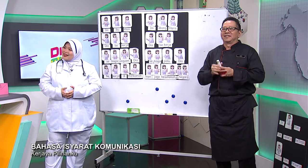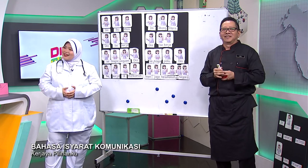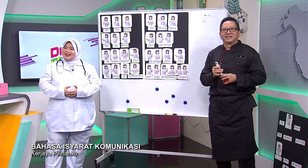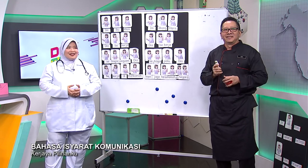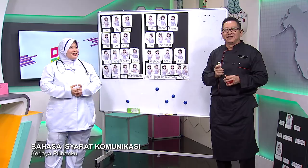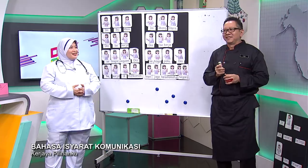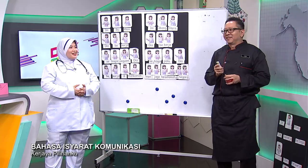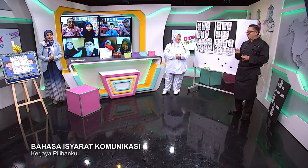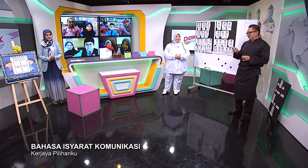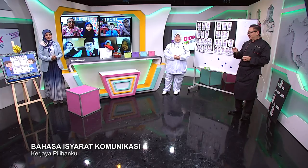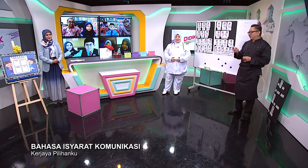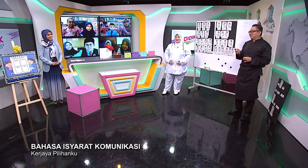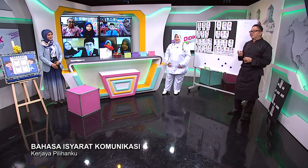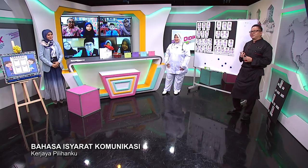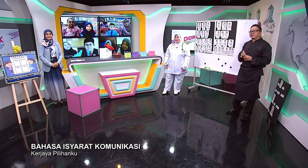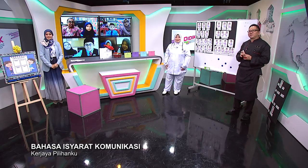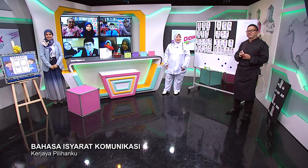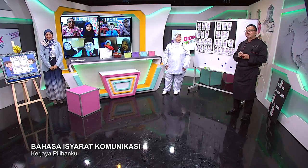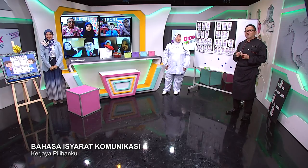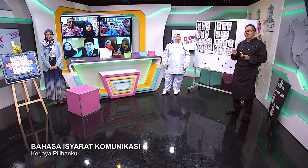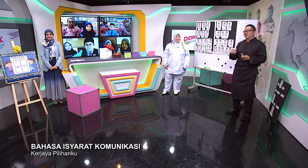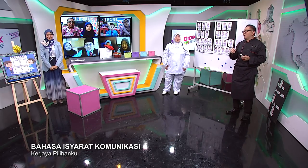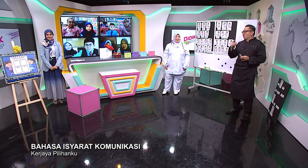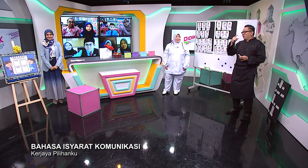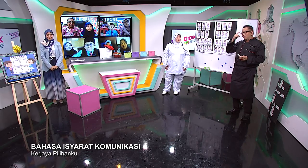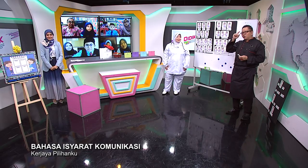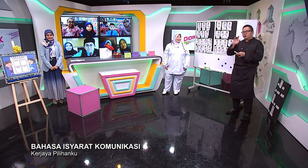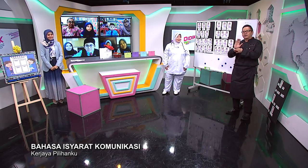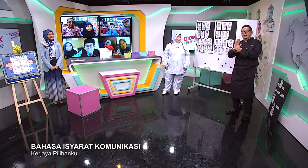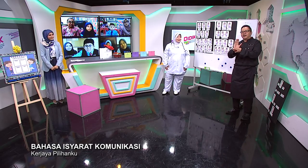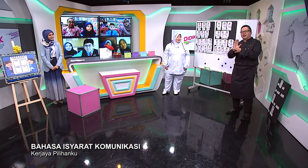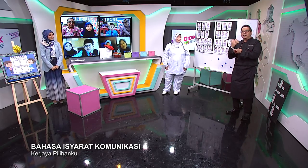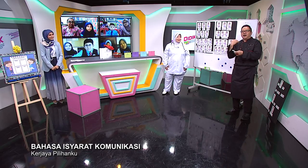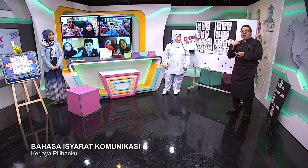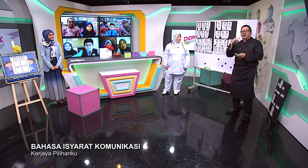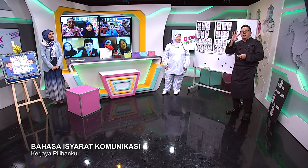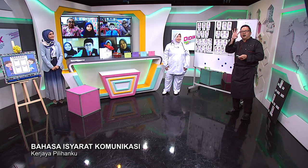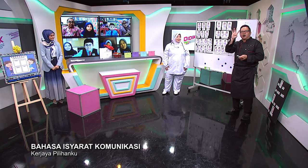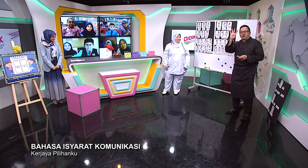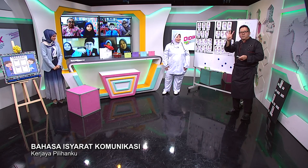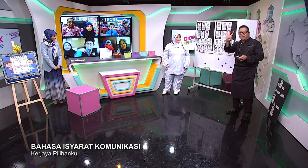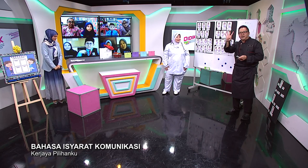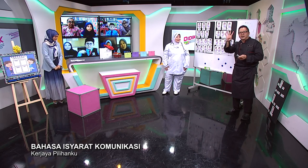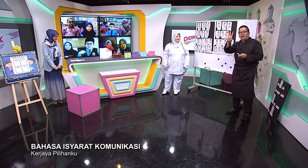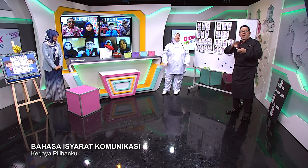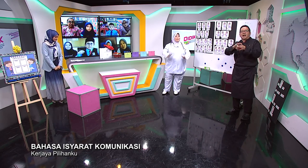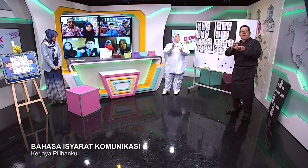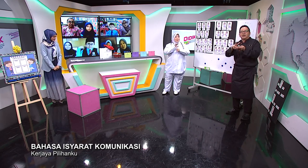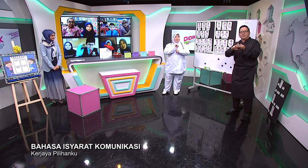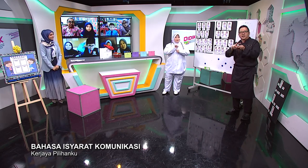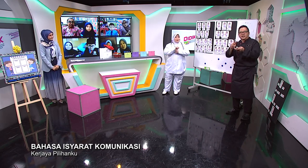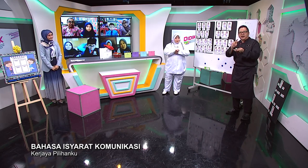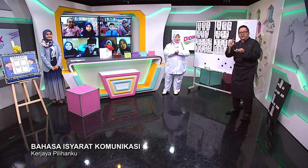tayangan. Okey, jom Cikgu. Jom. Okey. Untuk tayangan, ada 4